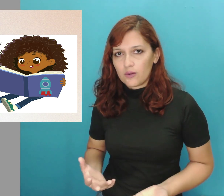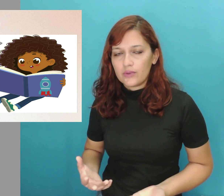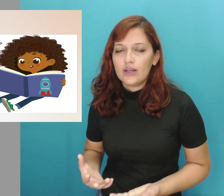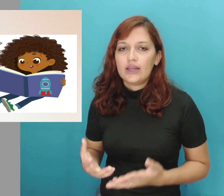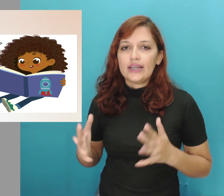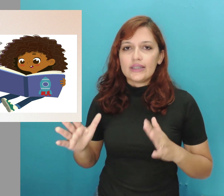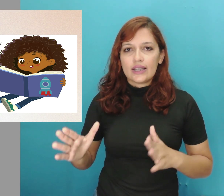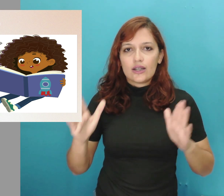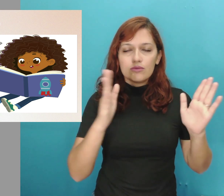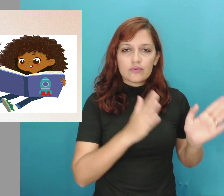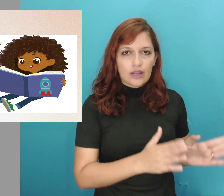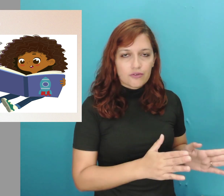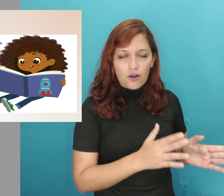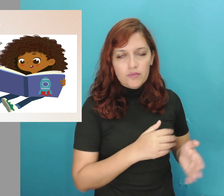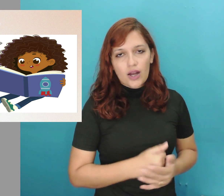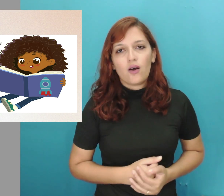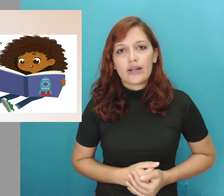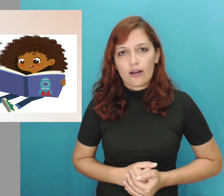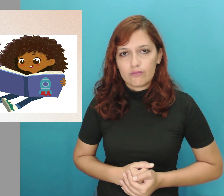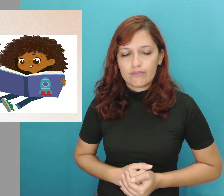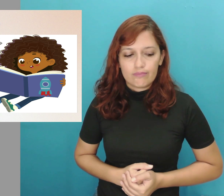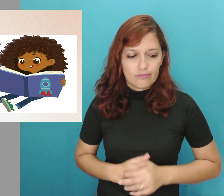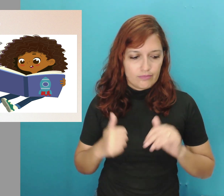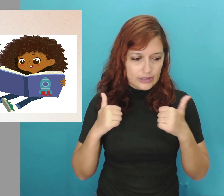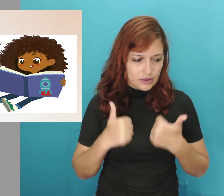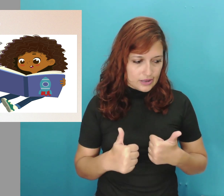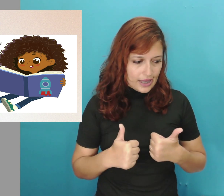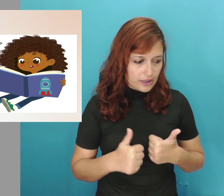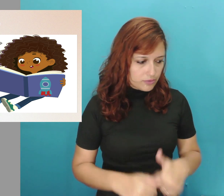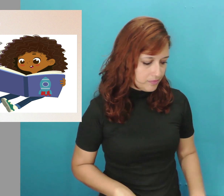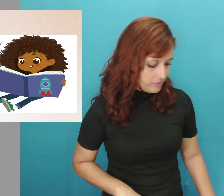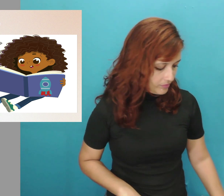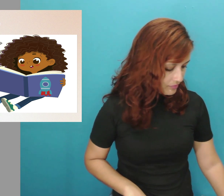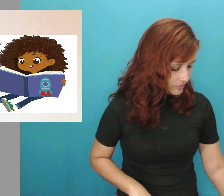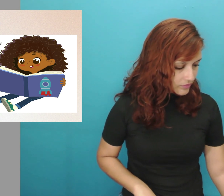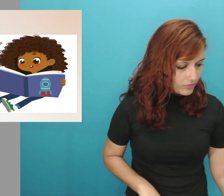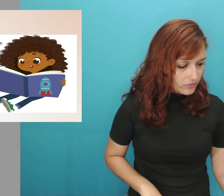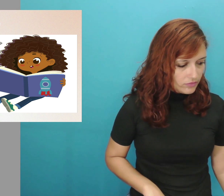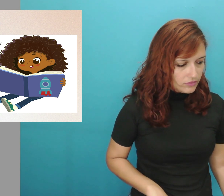visual e não na forma oral, certo?